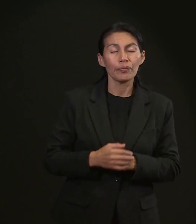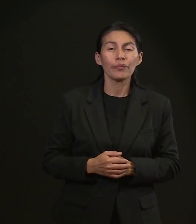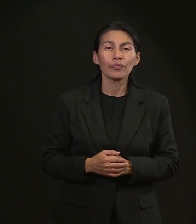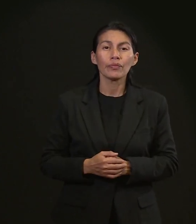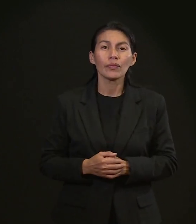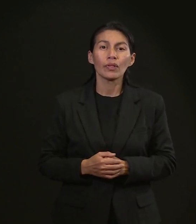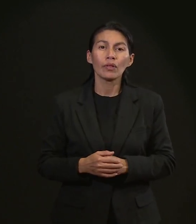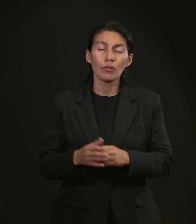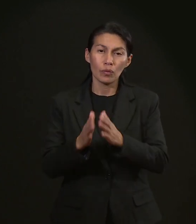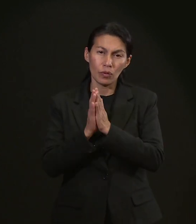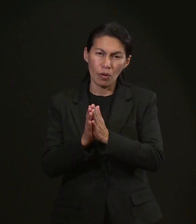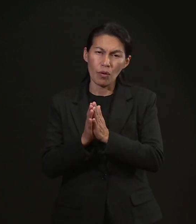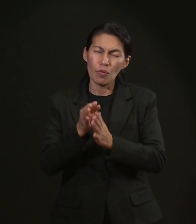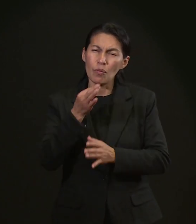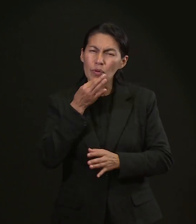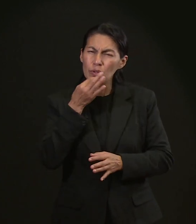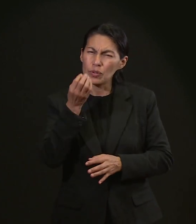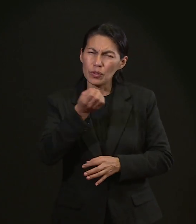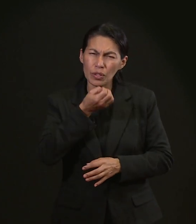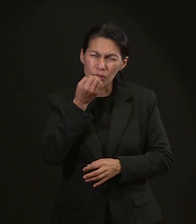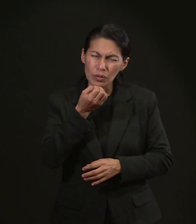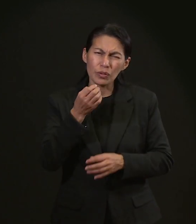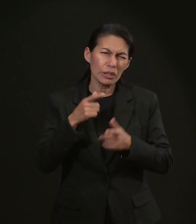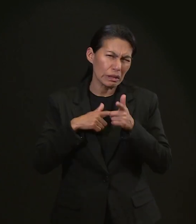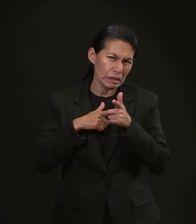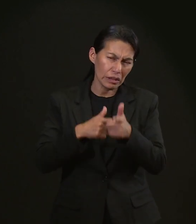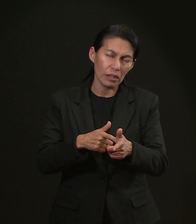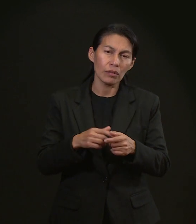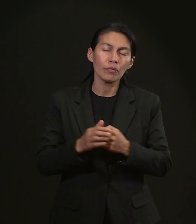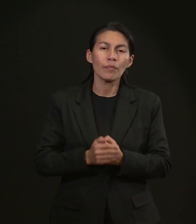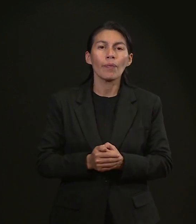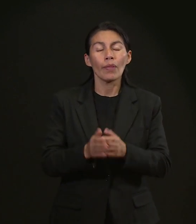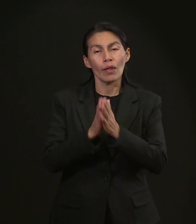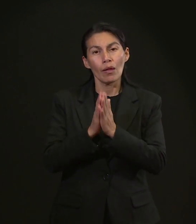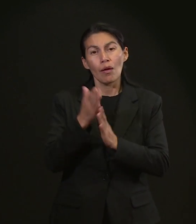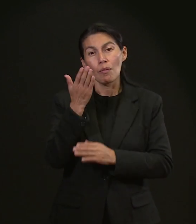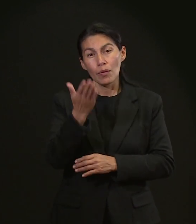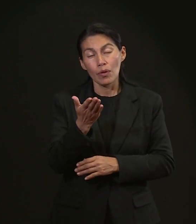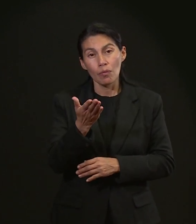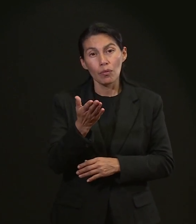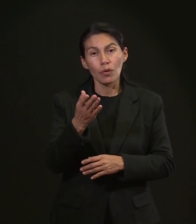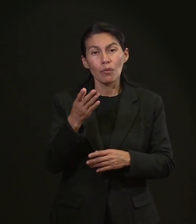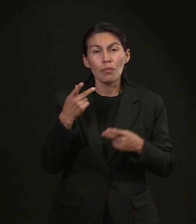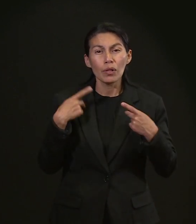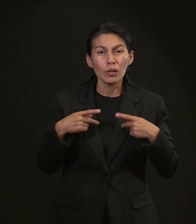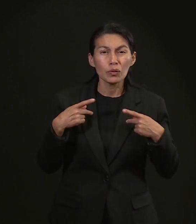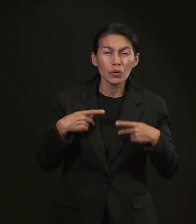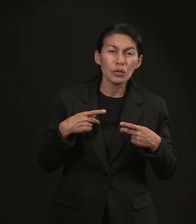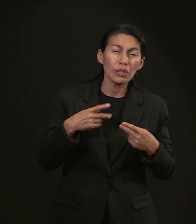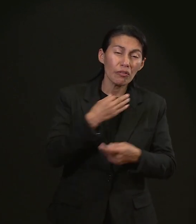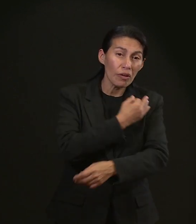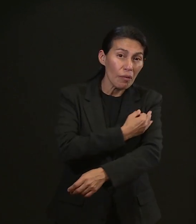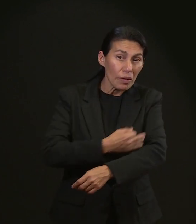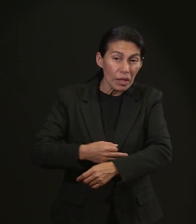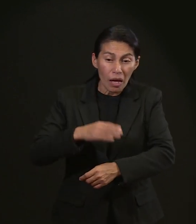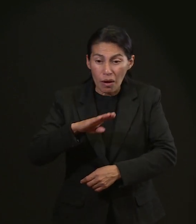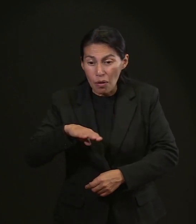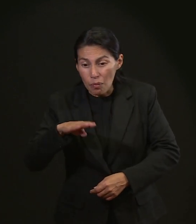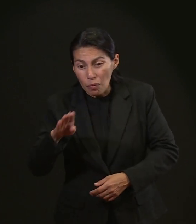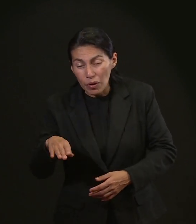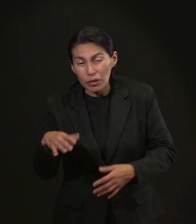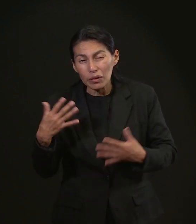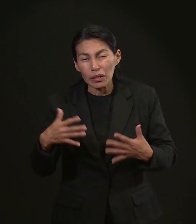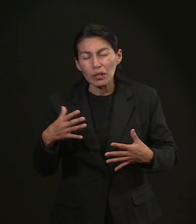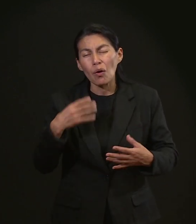oración también quisiera pedirles que sigamos orando por consuelo fortaleza de aquellos que han perdido un ser querido